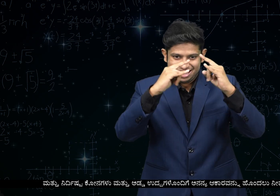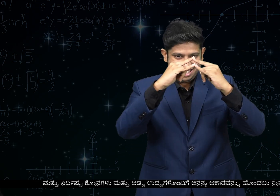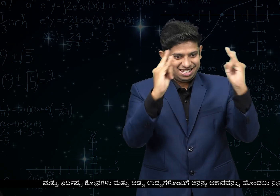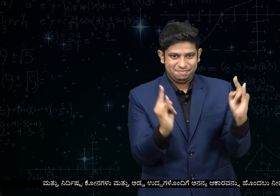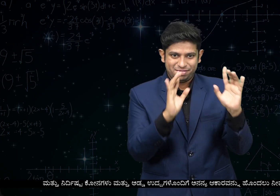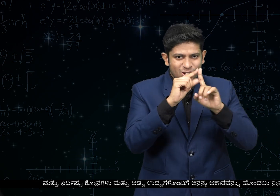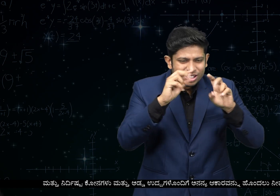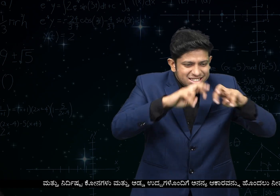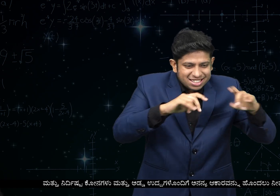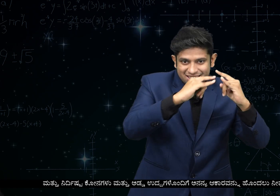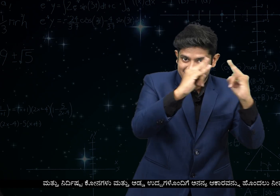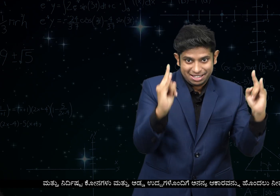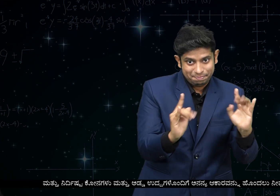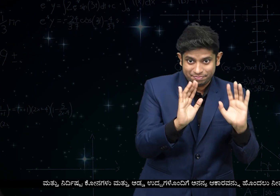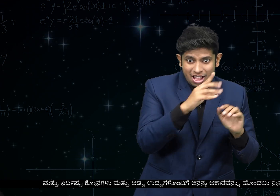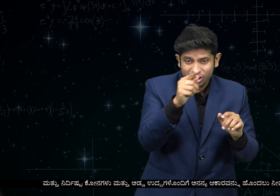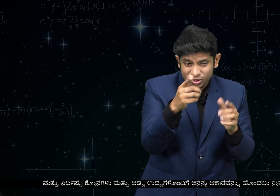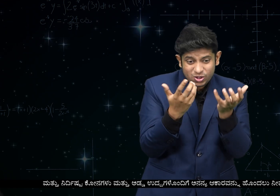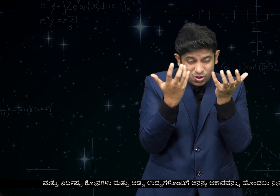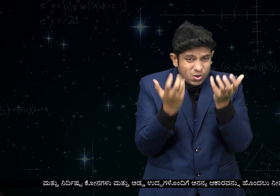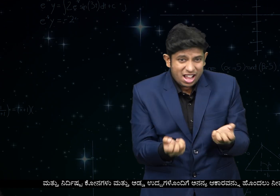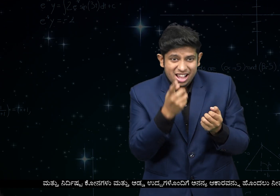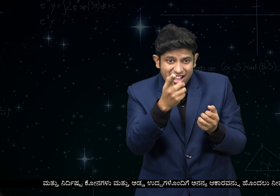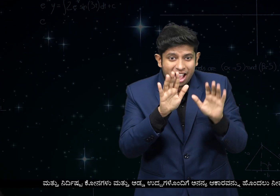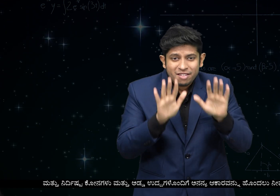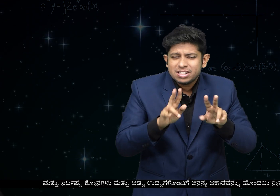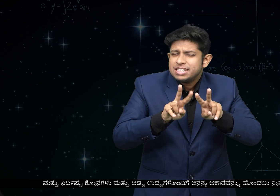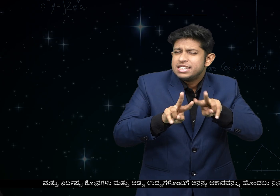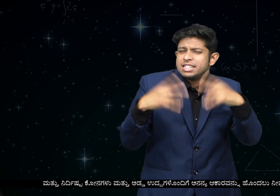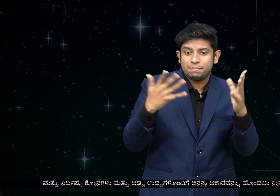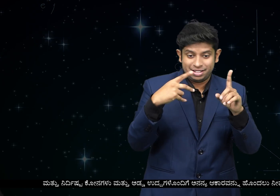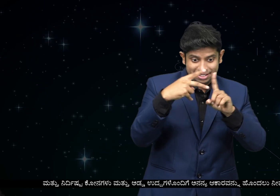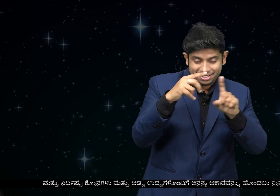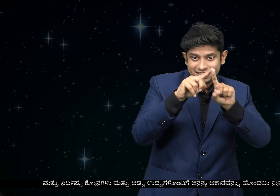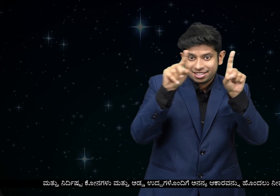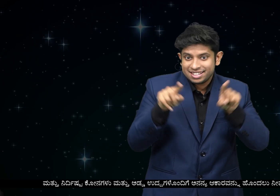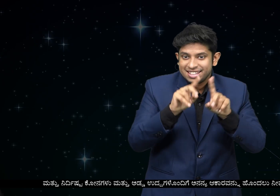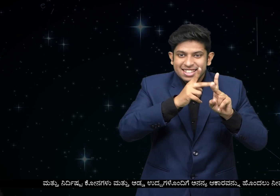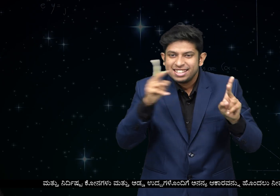ಕೋನಗಳು ಮತ್ತು ಅಡ್ಡ ಉದ್ದಗಳೊಂದಿಗೆ ಅನನ್ಯ ಆಕಾರವನ್ನು ಹೊಂದಲು ನೀವು ಬಯಸುತ್ತೀರಿ.